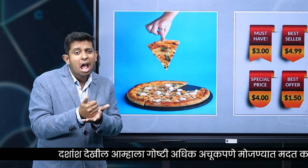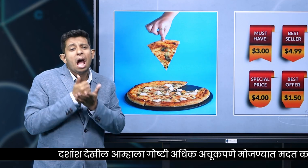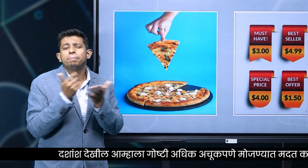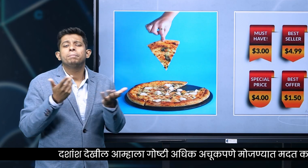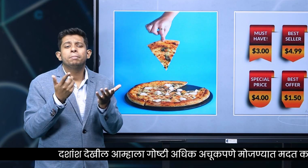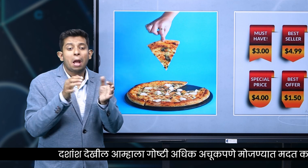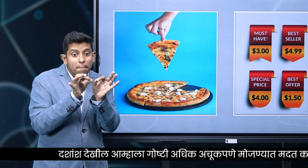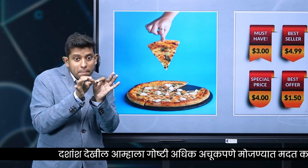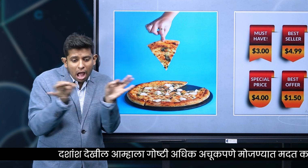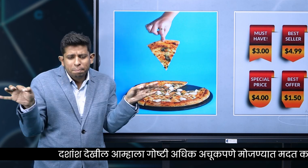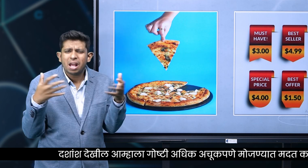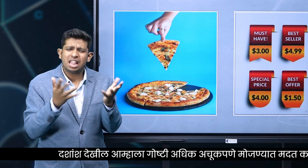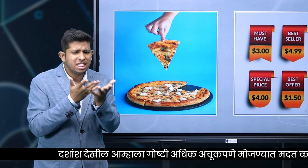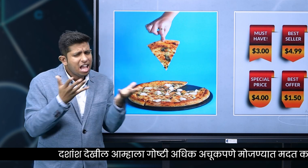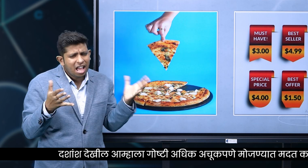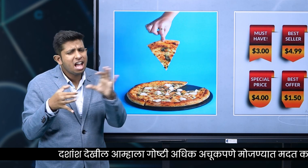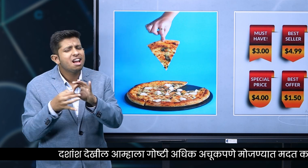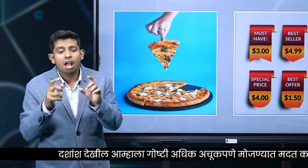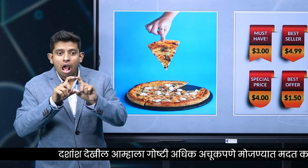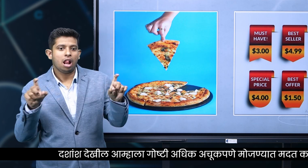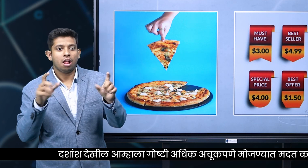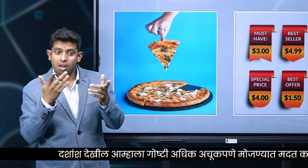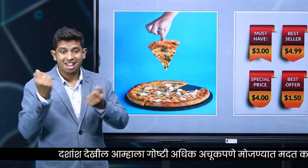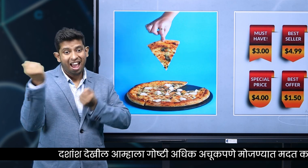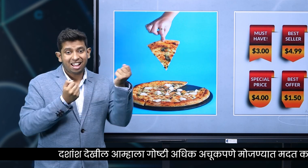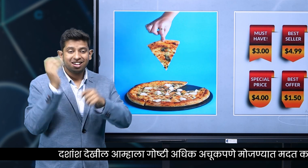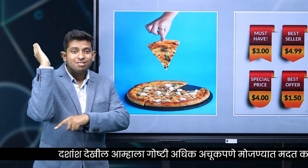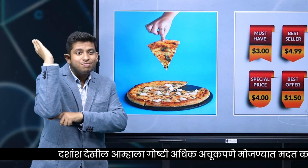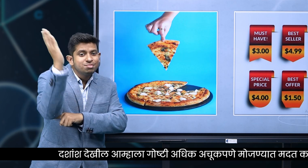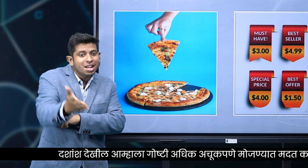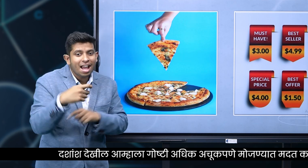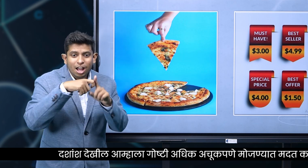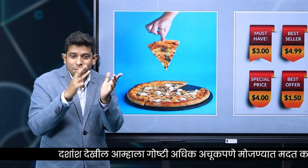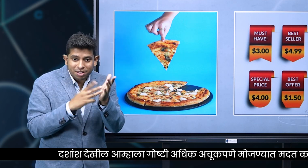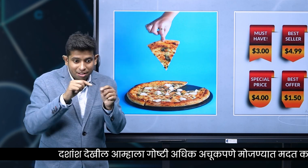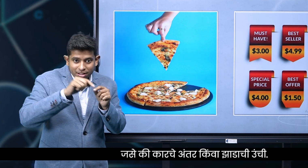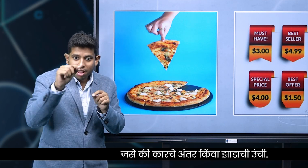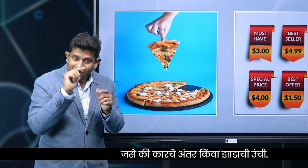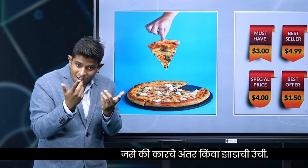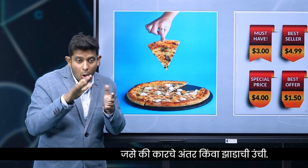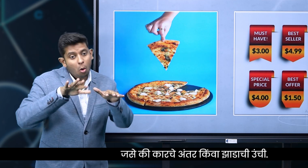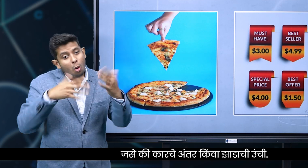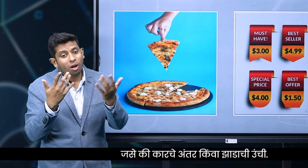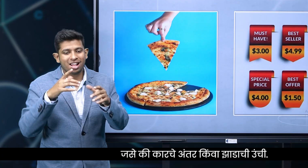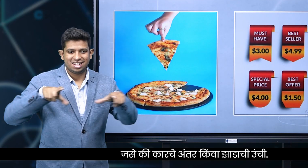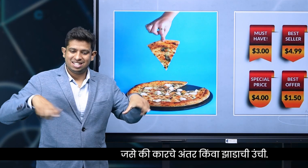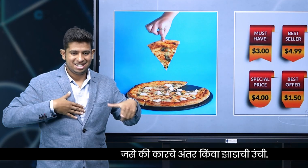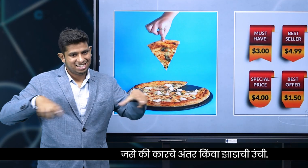दशांश देखील आम्हाला गोष्टी अधिक अचूकपणे मोजण्यासाठी मदत करतात, जसे की कारचे अंतर किंवा